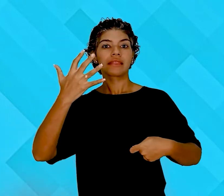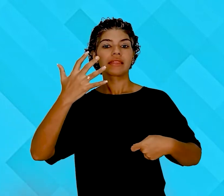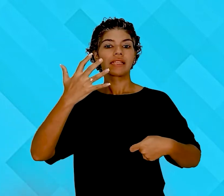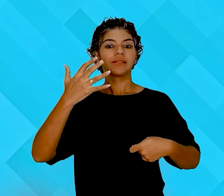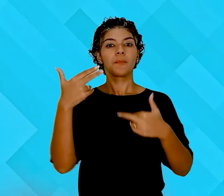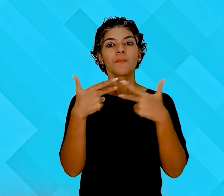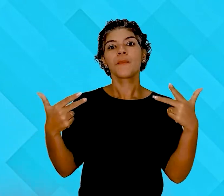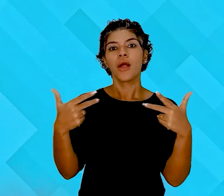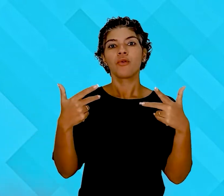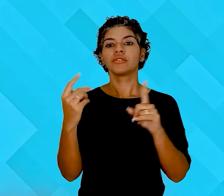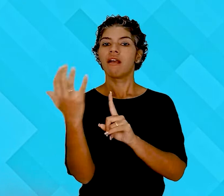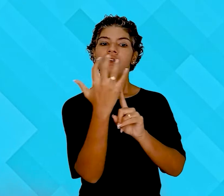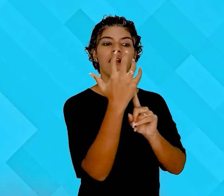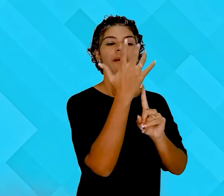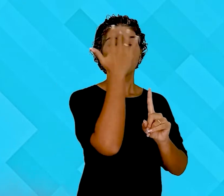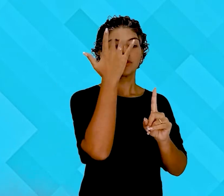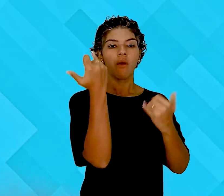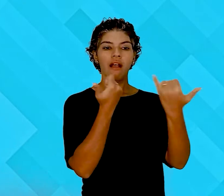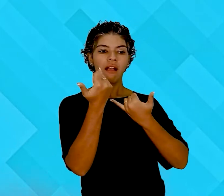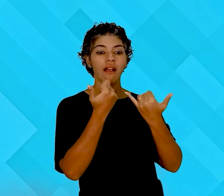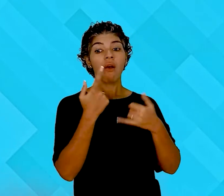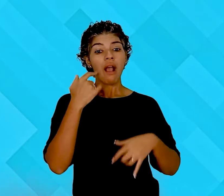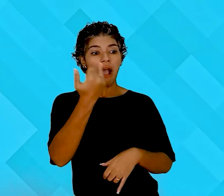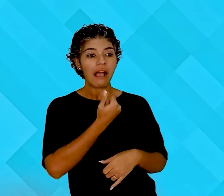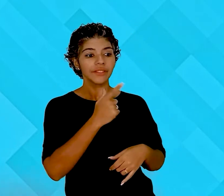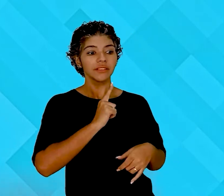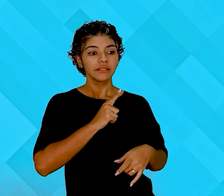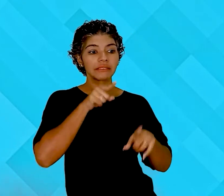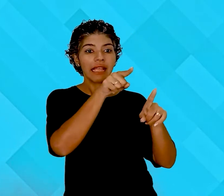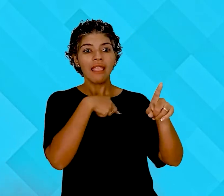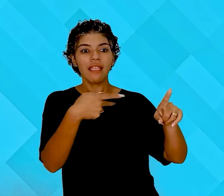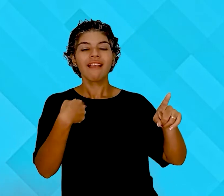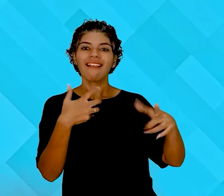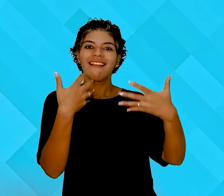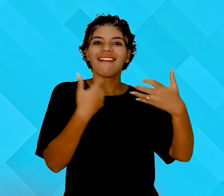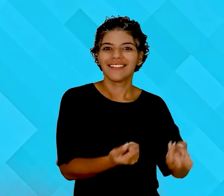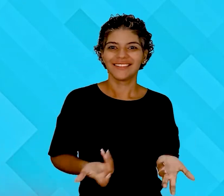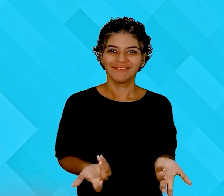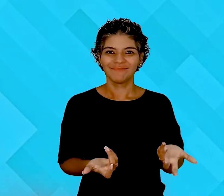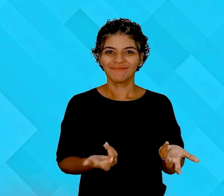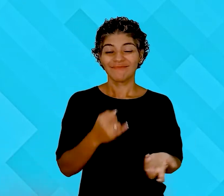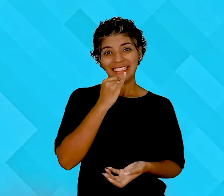por exemplo, né? Tem um número de que 61% dos usuários das redes sociais baseiam as